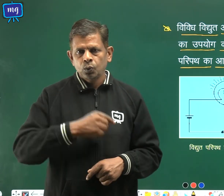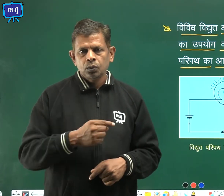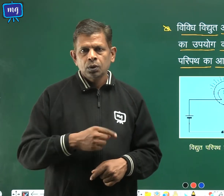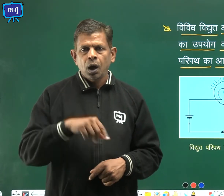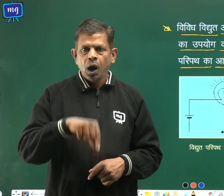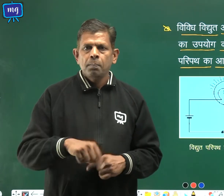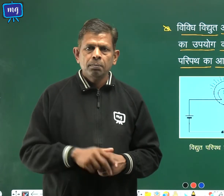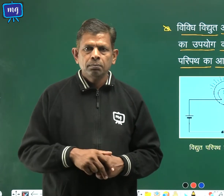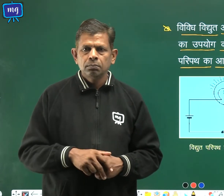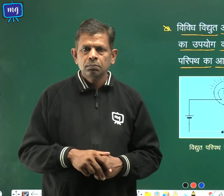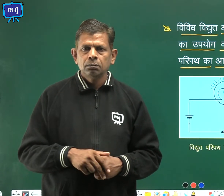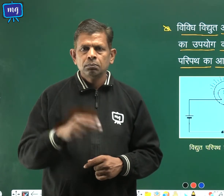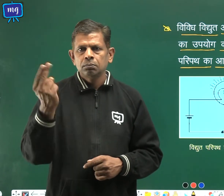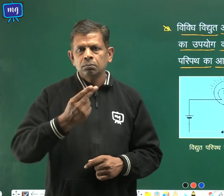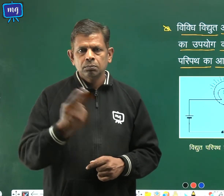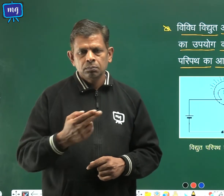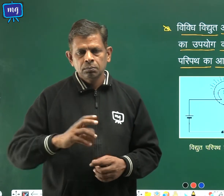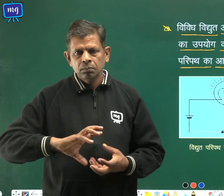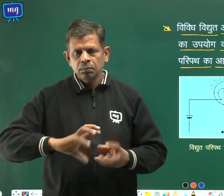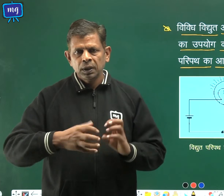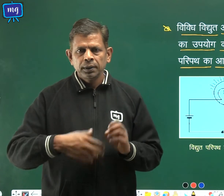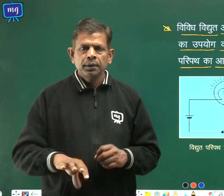अब आरेख खींचेंगे।